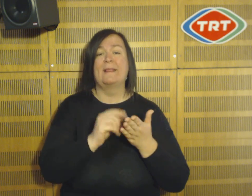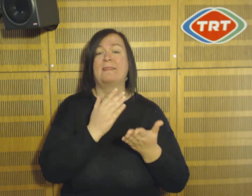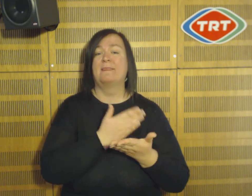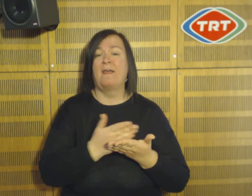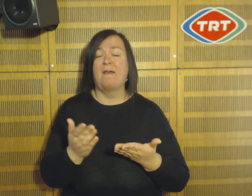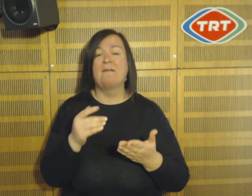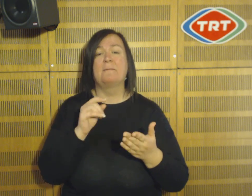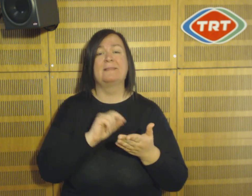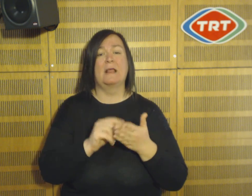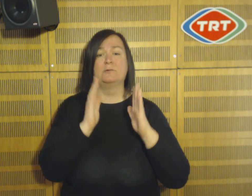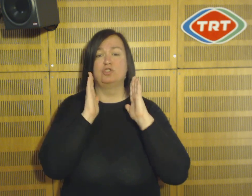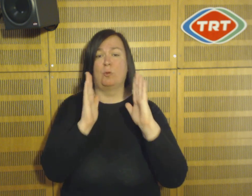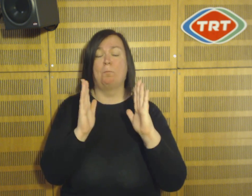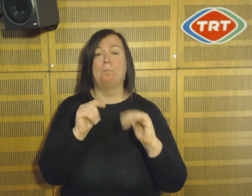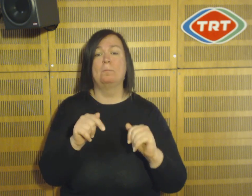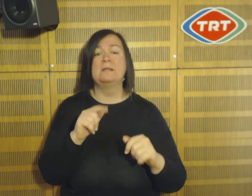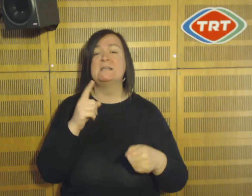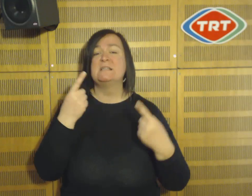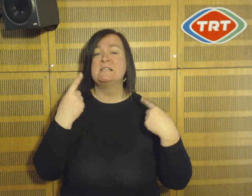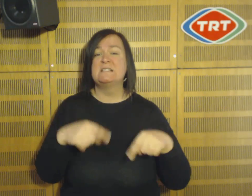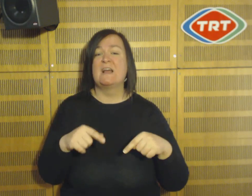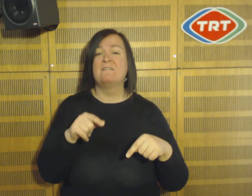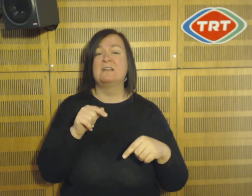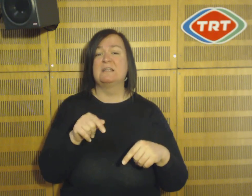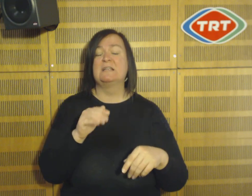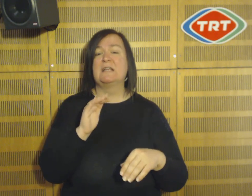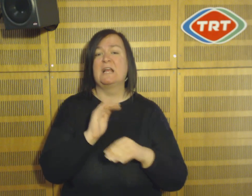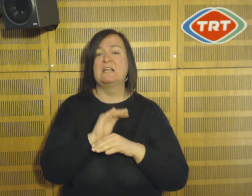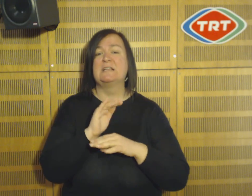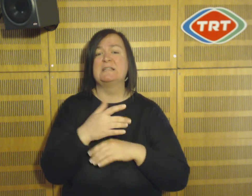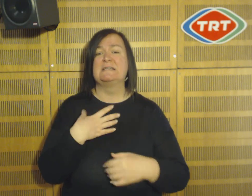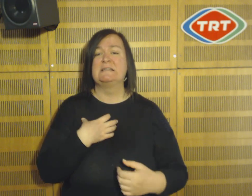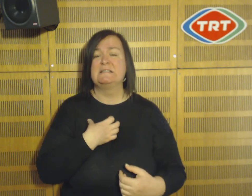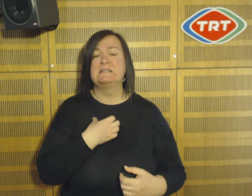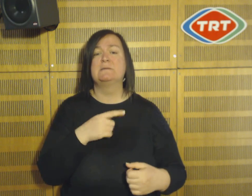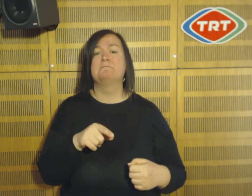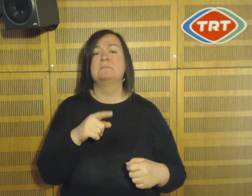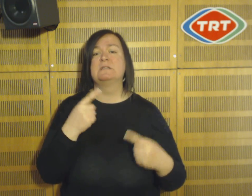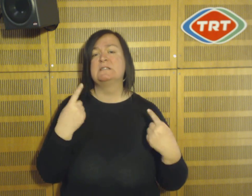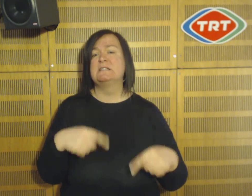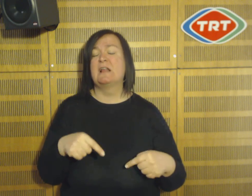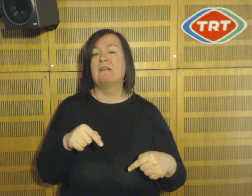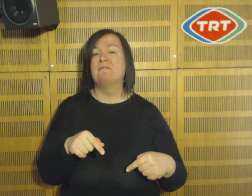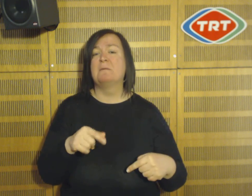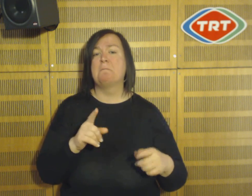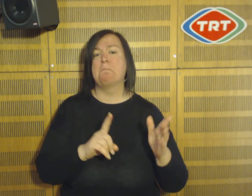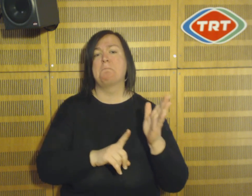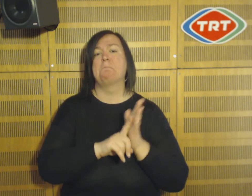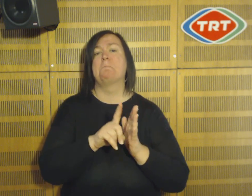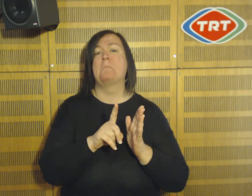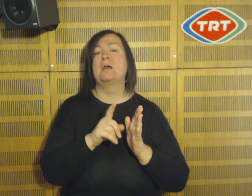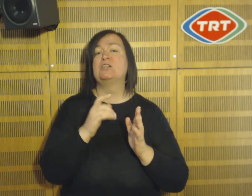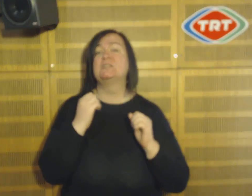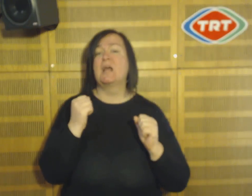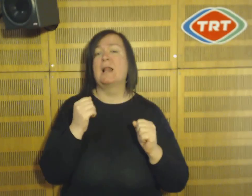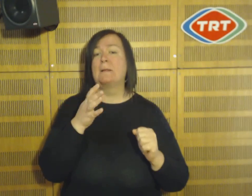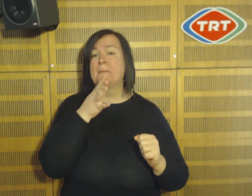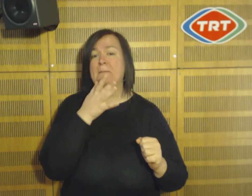derslerine odaklanabilmek ellerinden dolayı yaşadığı sıkıntılarından dolayı sınavlarında başarı sağlayabilme Eee isteği